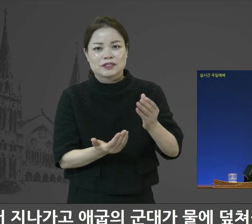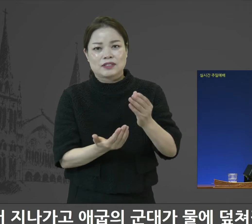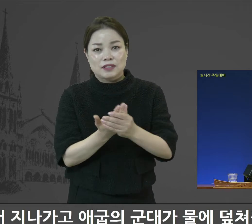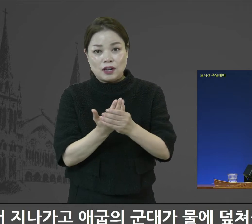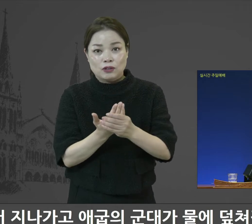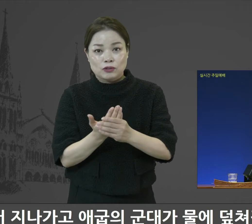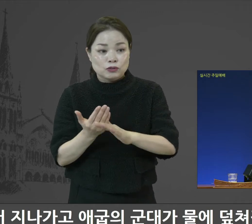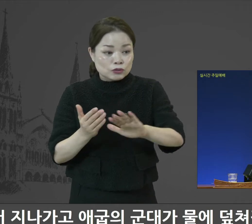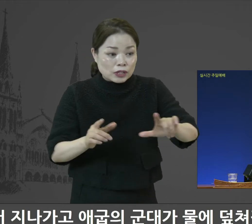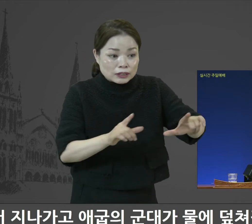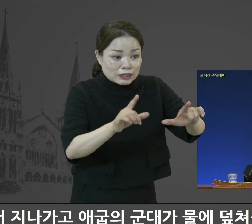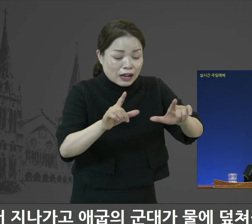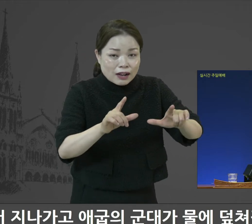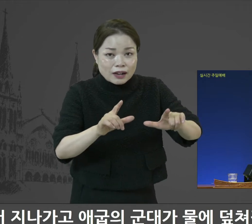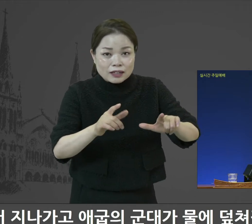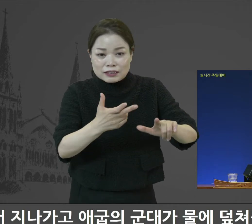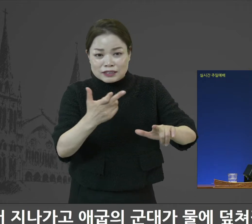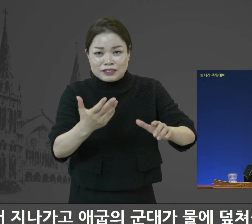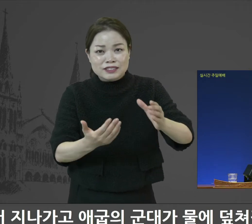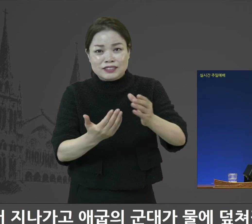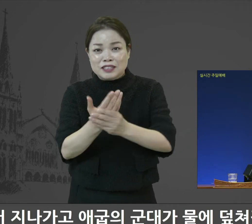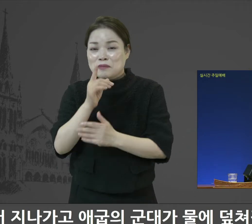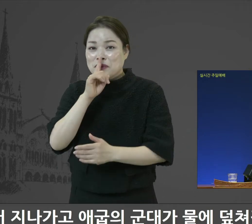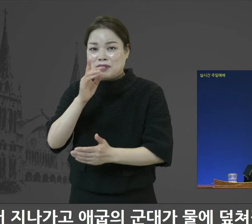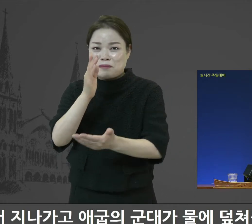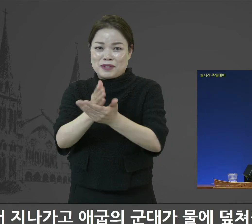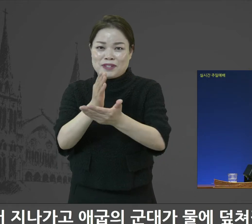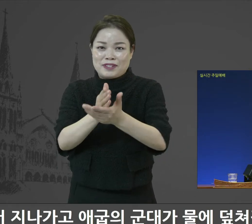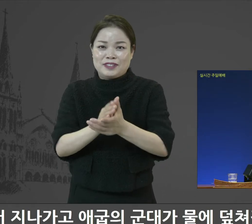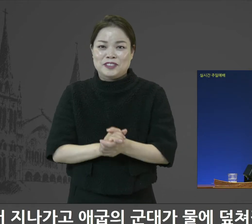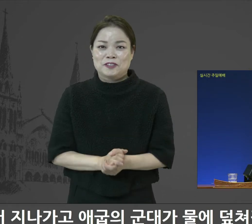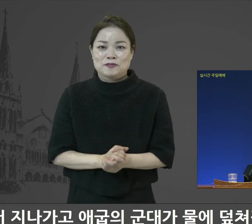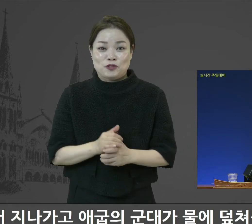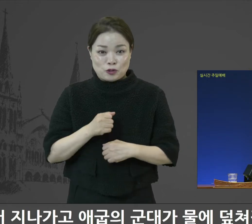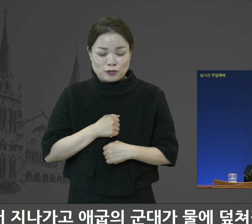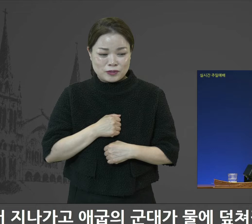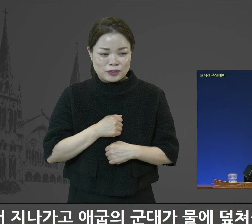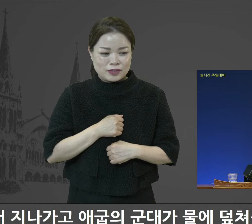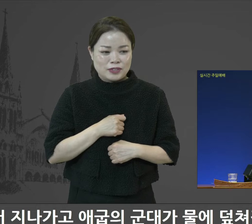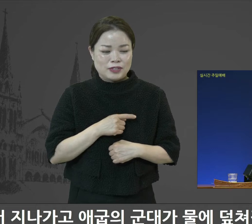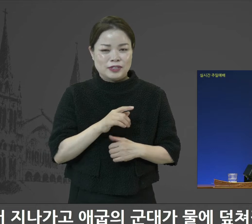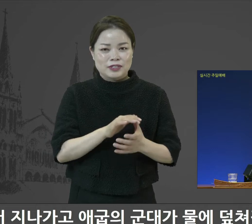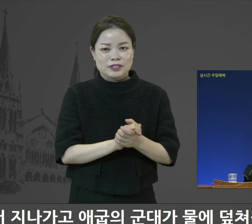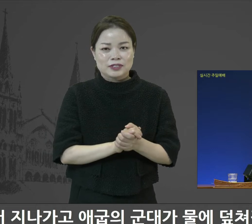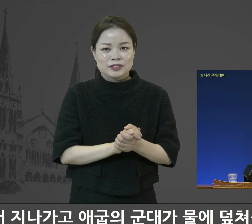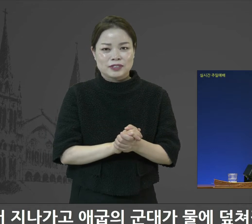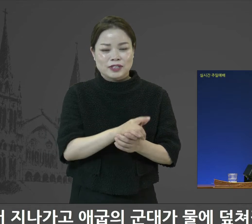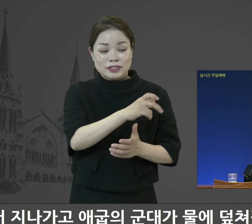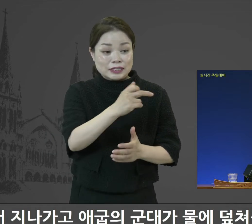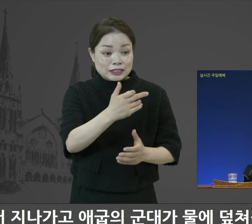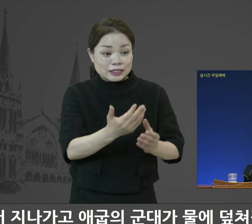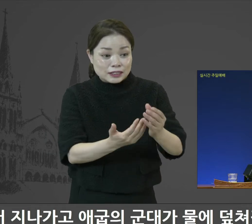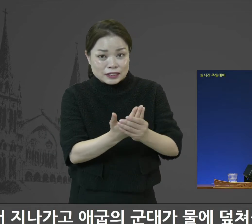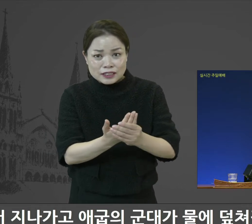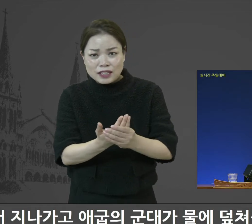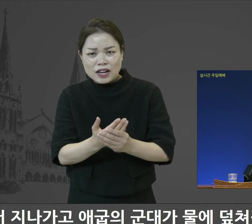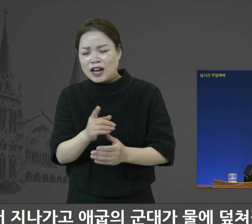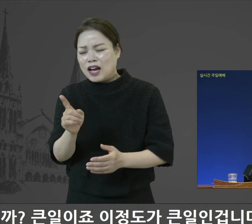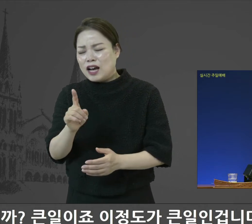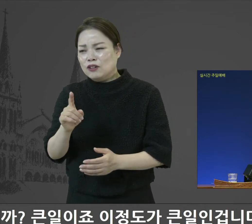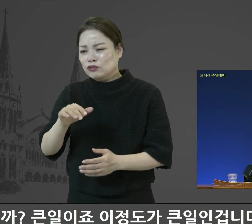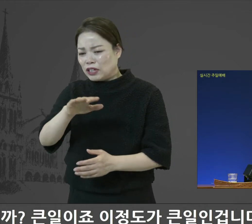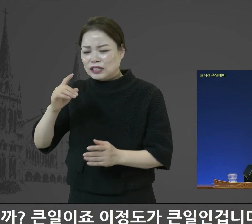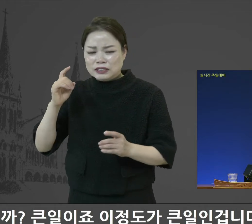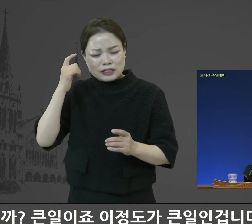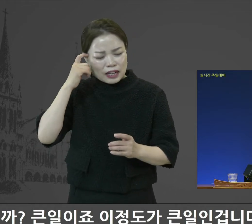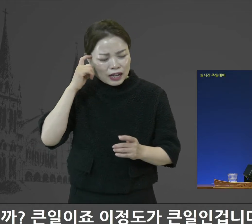우리가 살면서 큰일 났네 함부로 하지 마시기 바랍니다. 이 정도 돼야 큰일인 거예요. 우리가 큰일 났네 하는 거 아무 일도 아닌